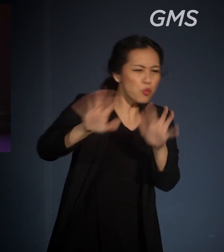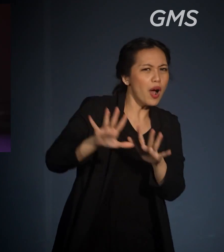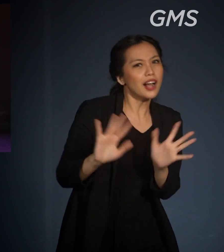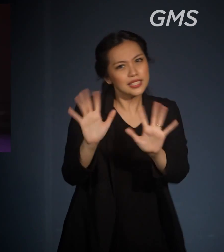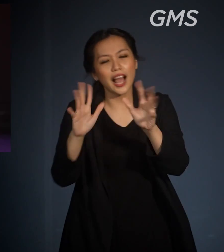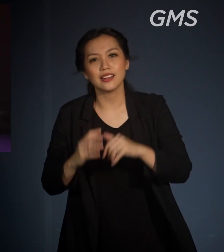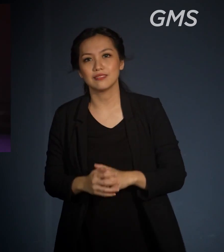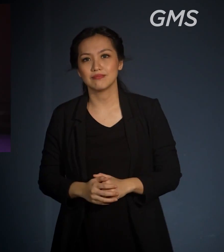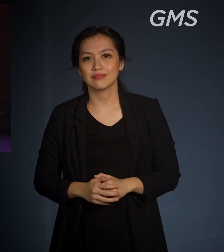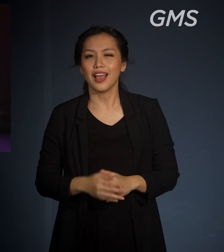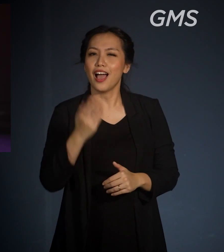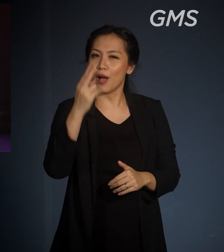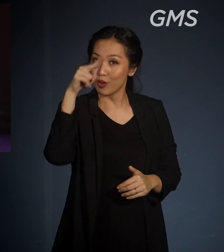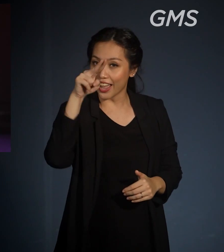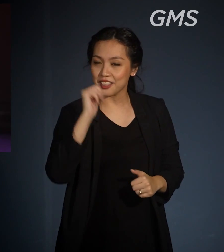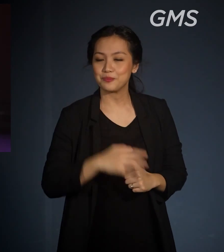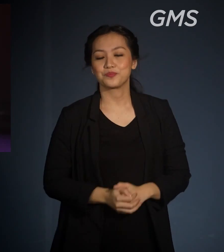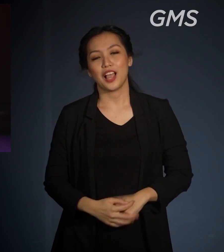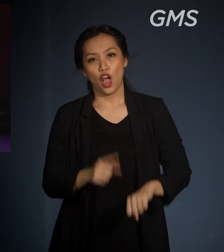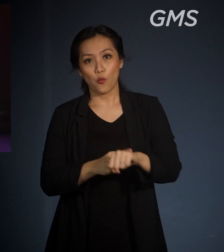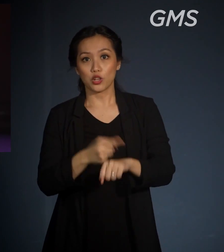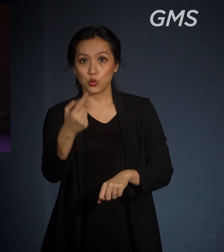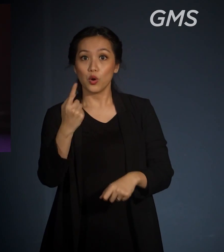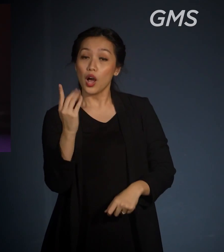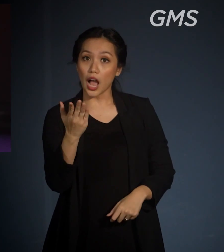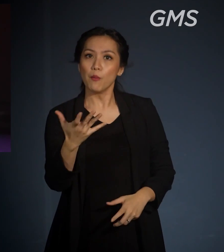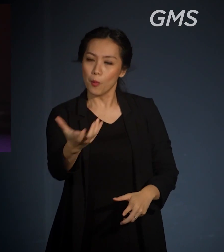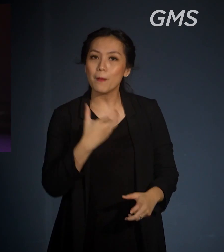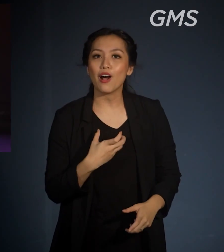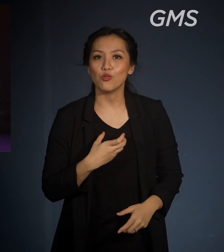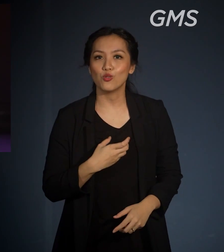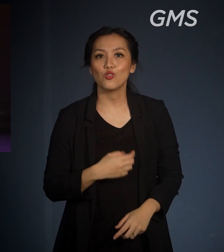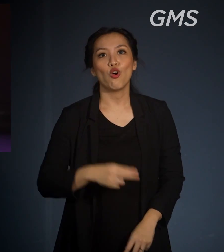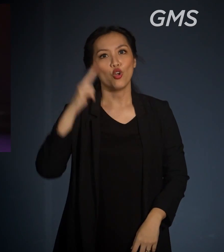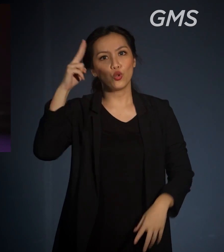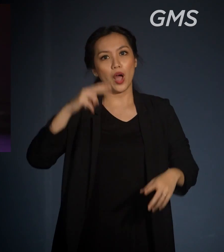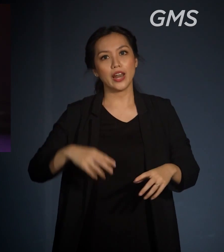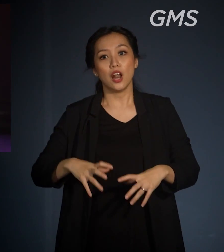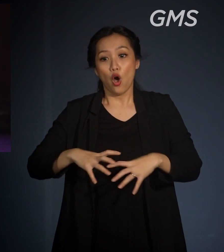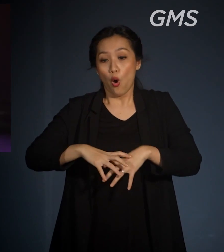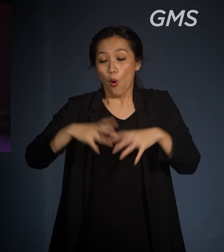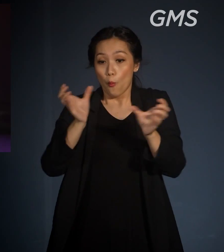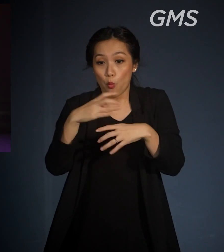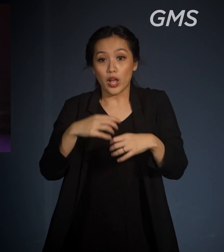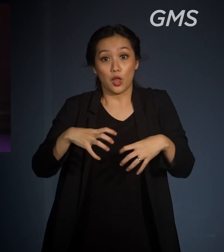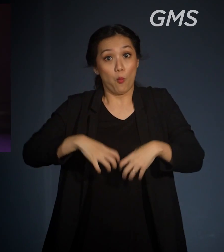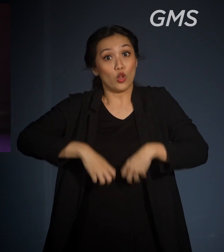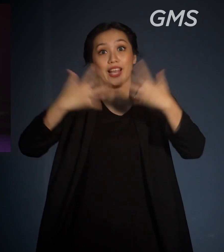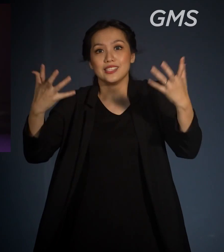Anda ambil itu, Tuhan kembangkan kapasitas Anda. Saudara, kita semua ini dikasih 24